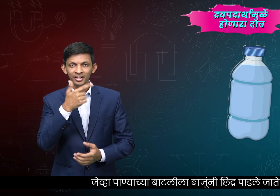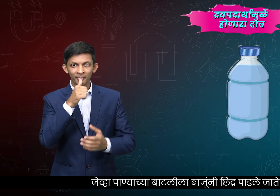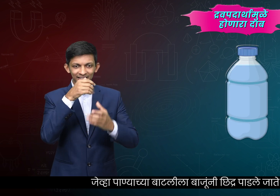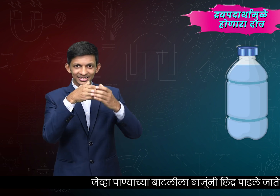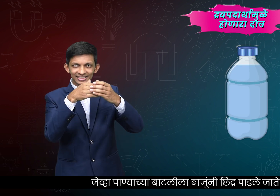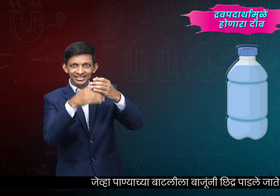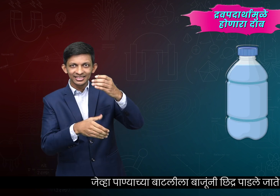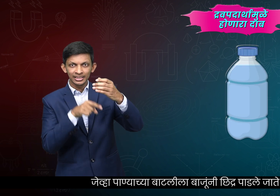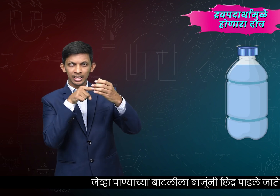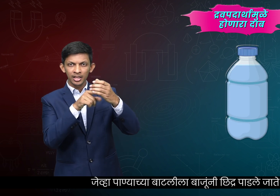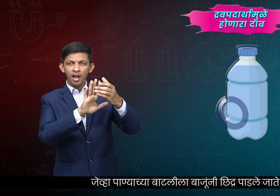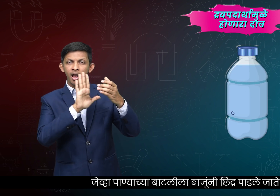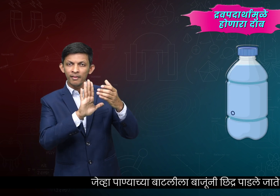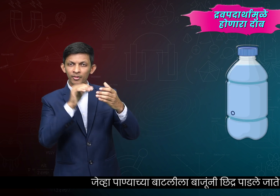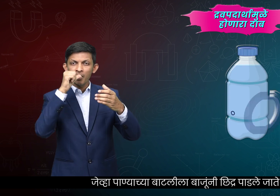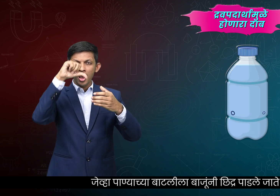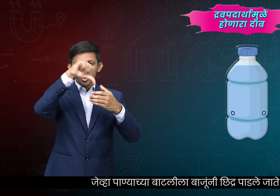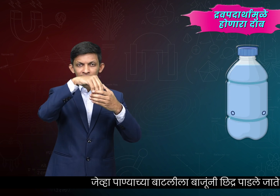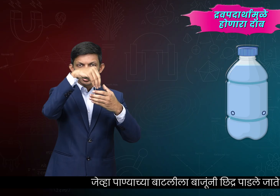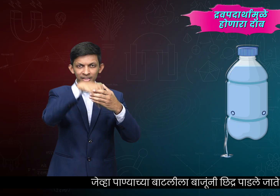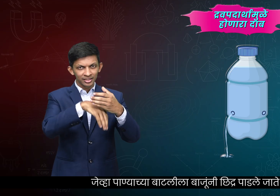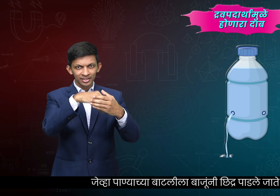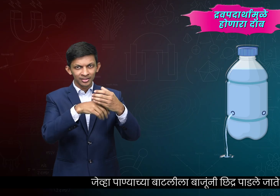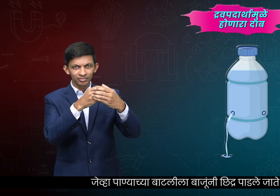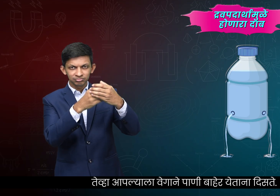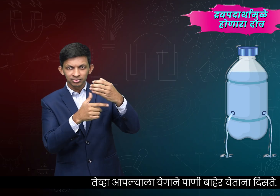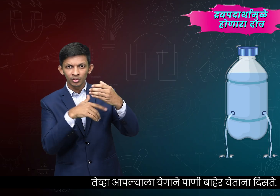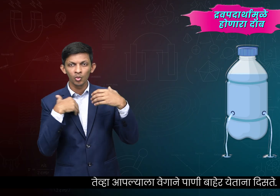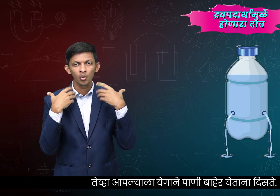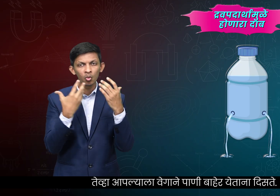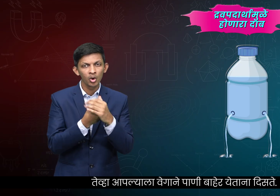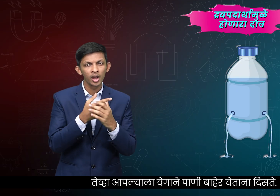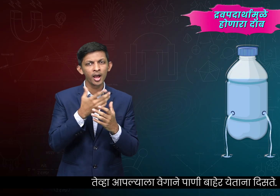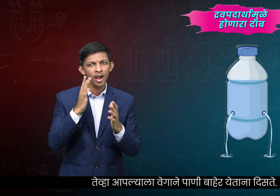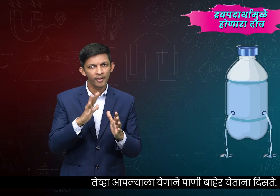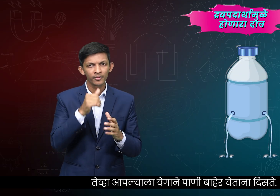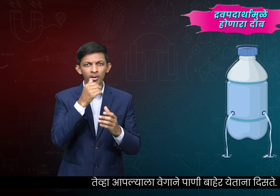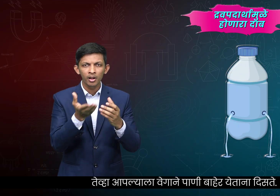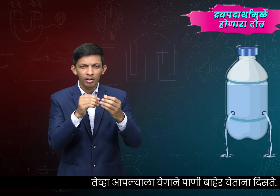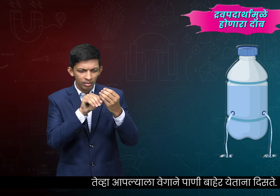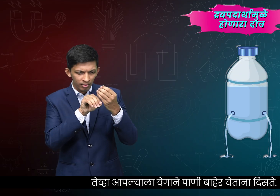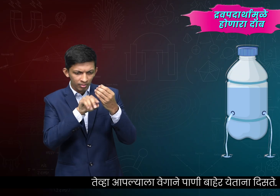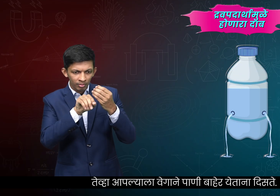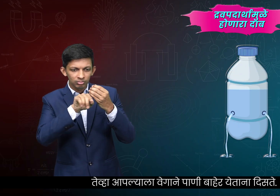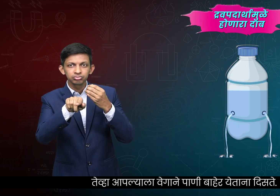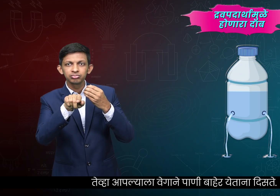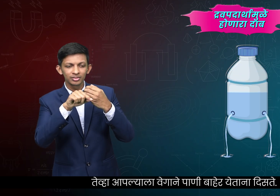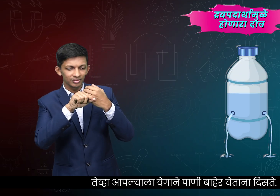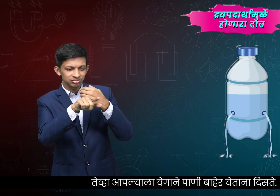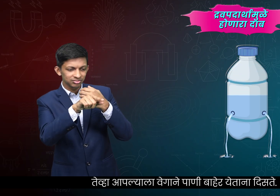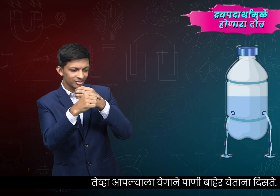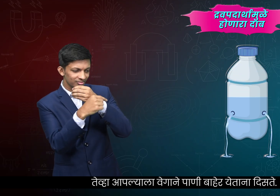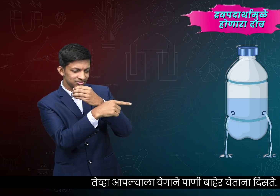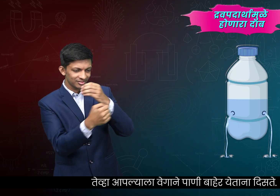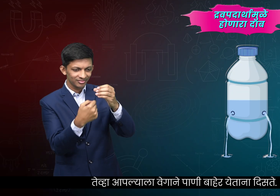जेव्हा पाण्याच्या बाटलीला बाजूंनी छिद्र पाडले जाते तेव्हा आपल्याला वेगाने पाणी बाहेर येताना दिसते.